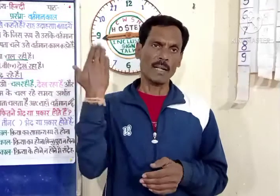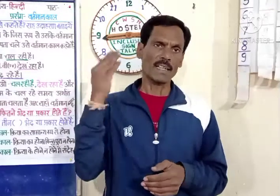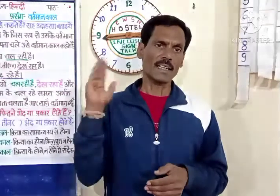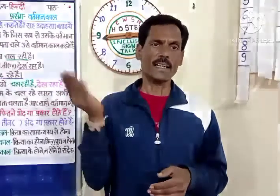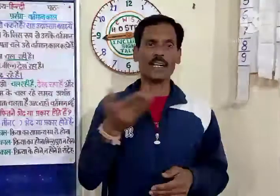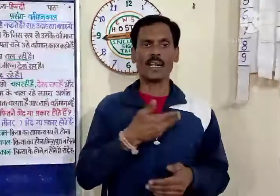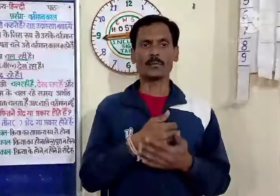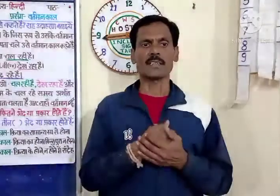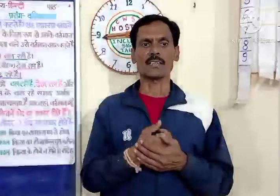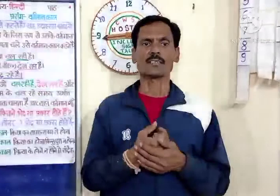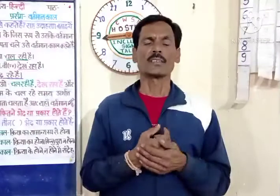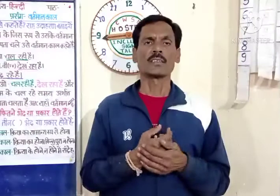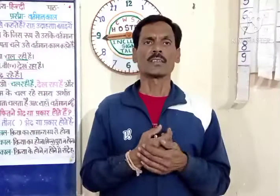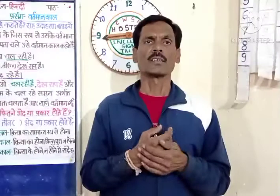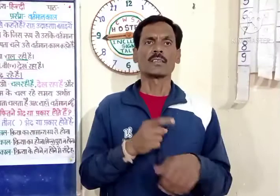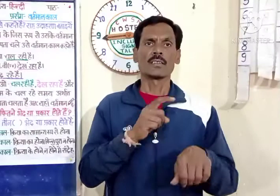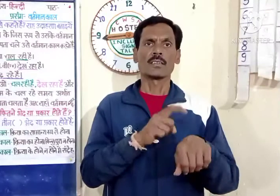पहले हमने